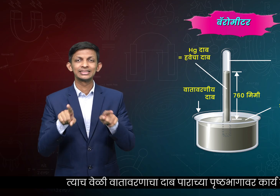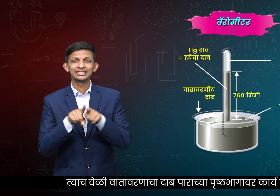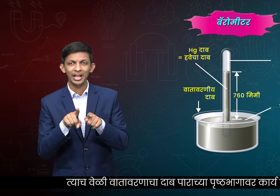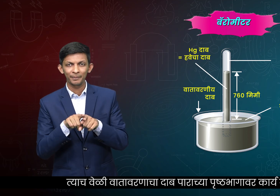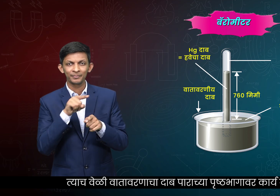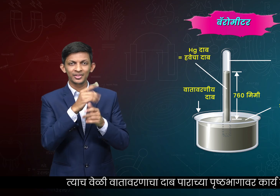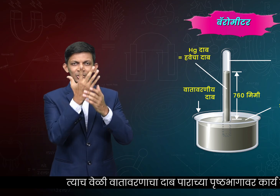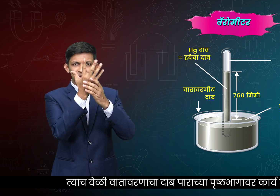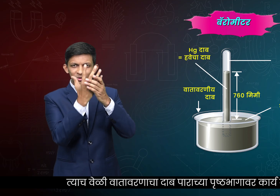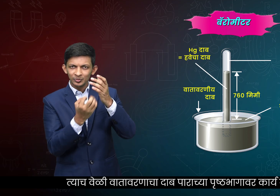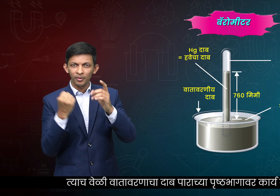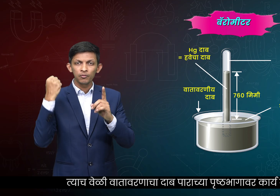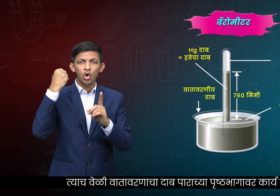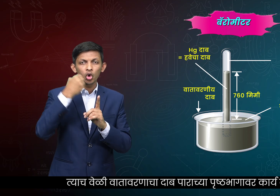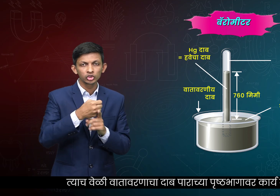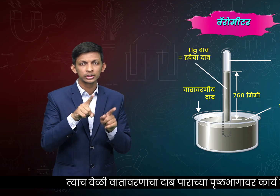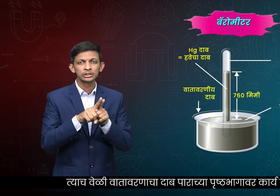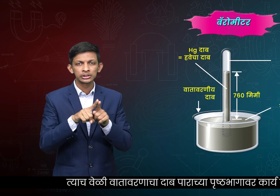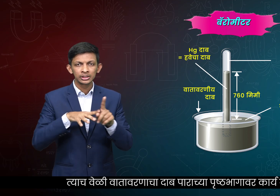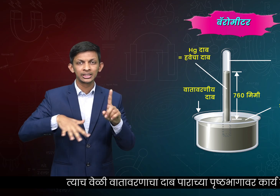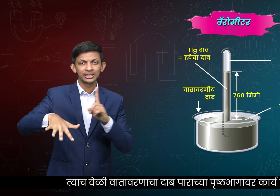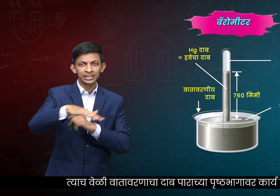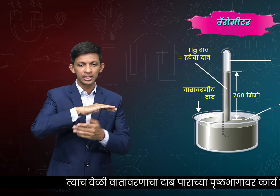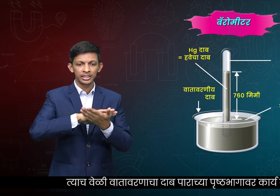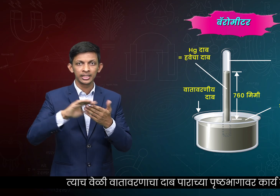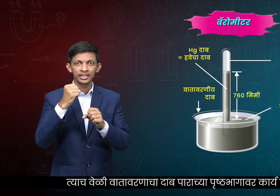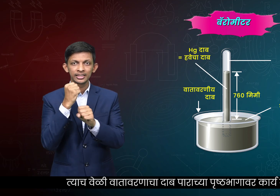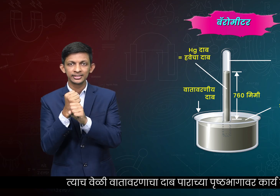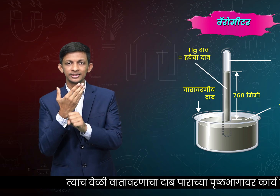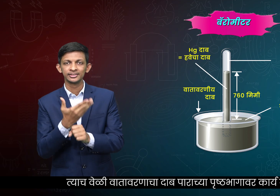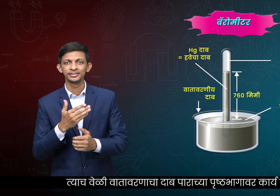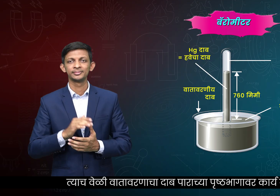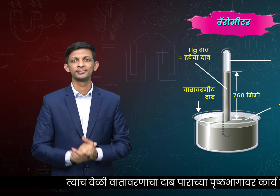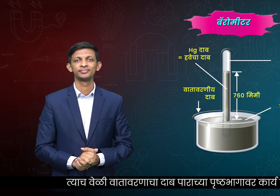त्याच वेळी वातावरणाचा दाब पाराच्या पृष्ठभागावर कार्य करतो.